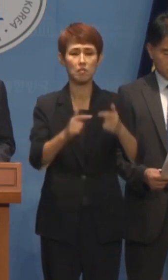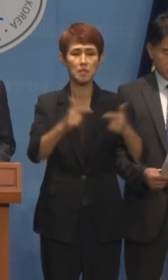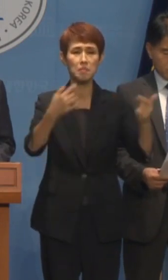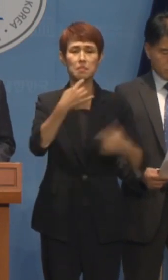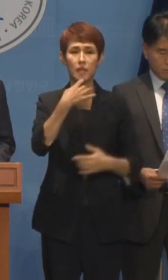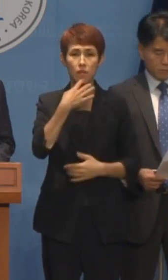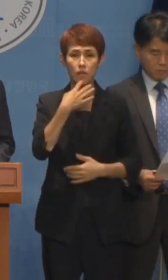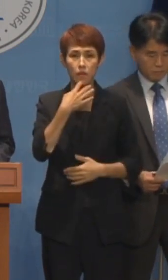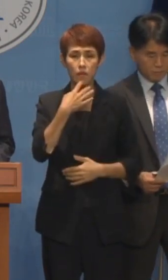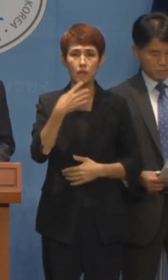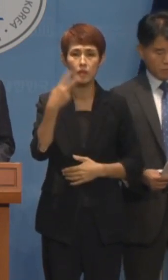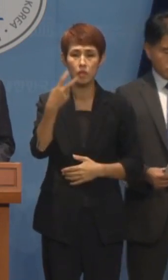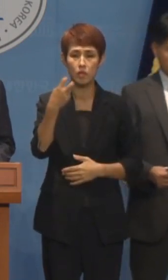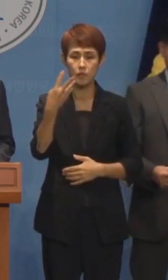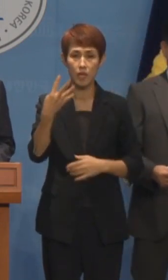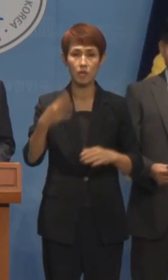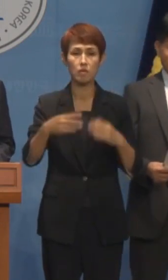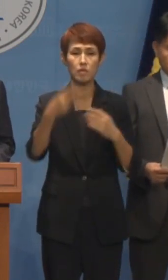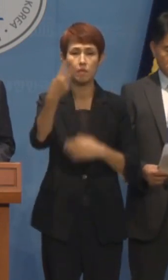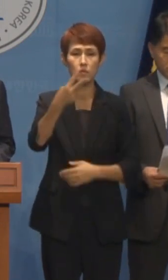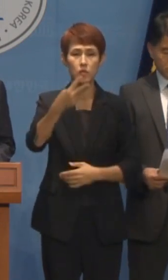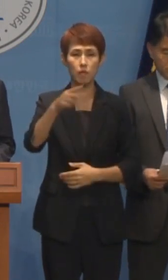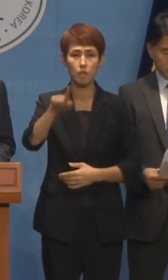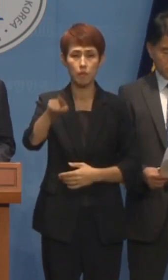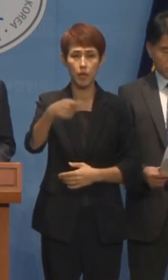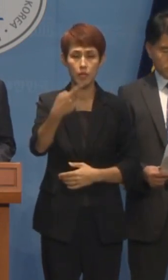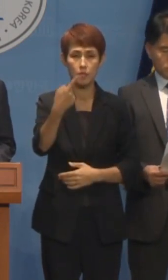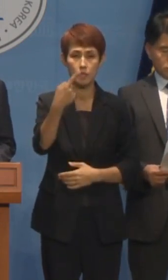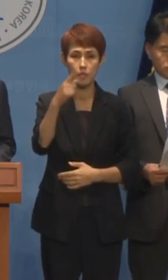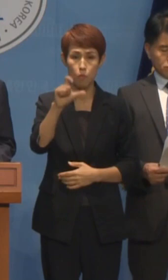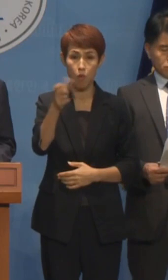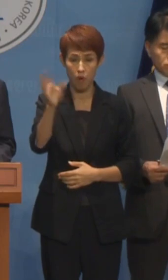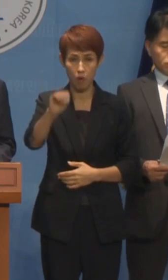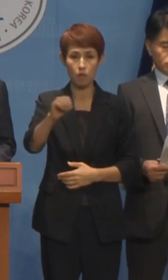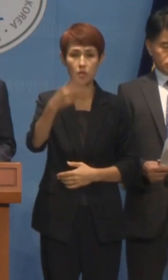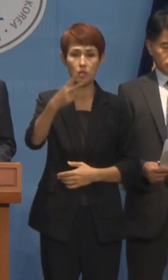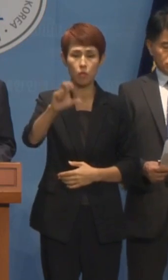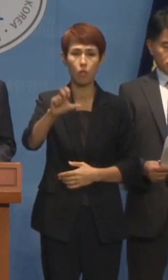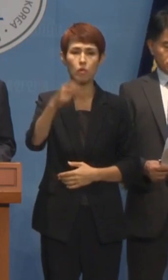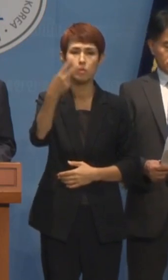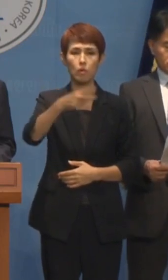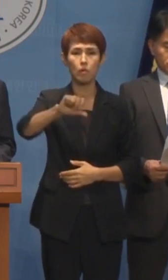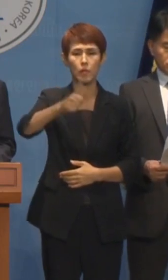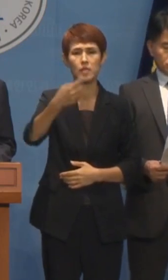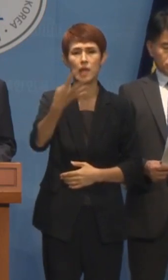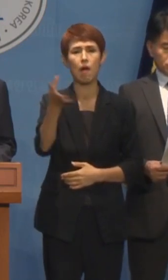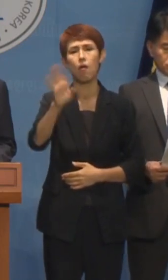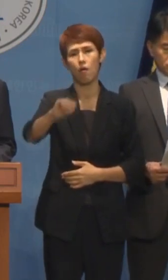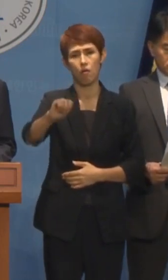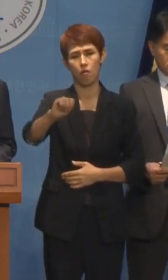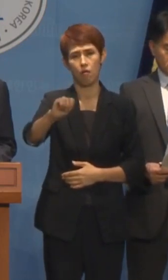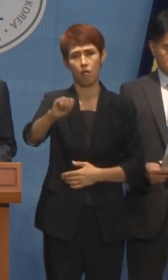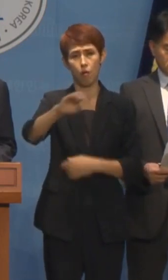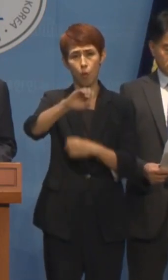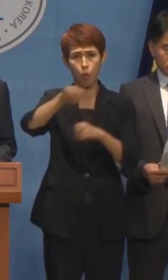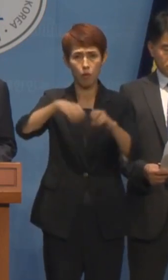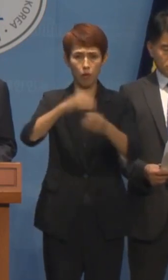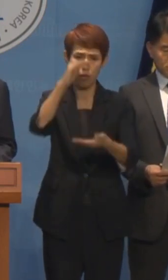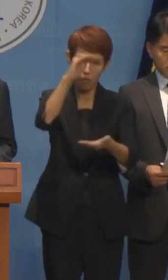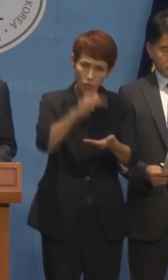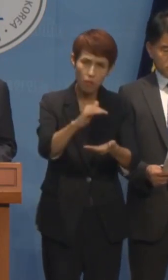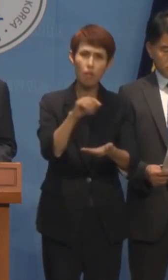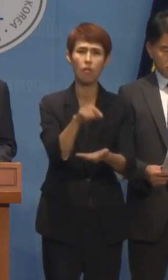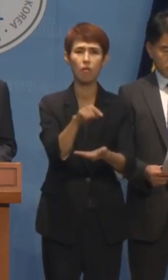규모가 2024년 3,115억 원, 2025년 2,504억 원으로 오히려 쪼그라들고